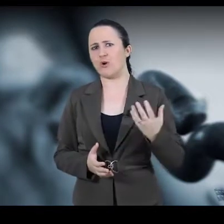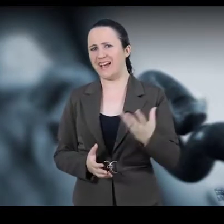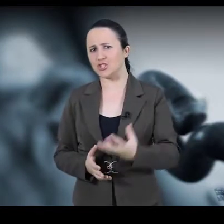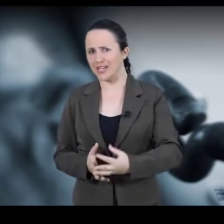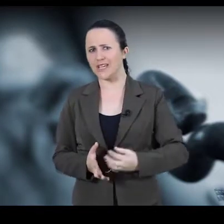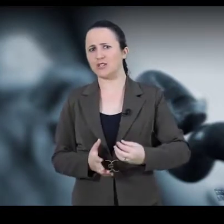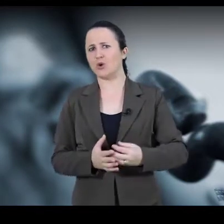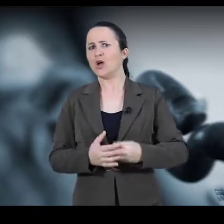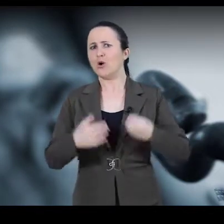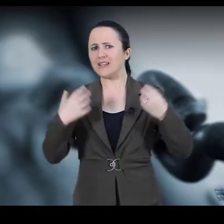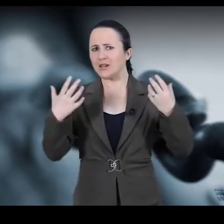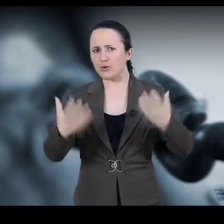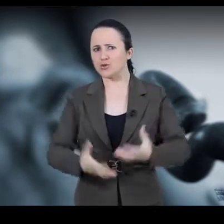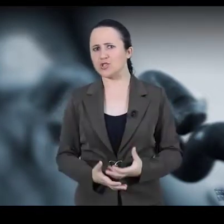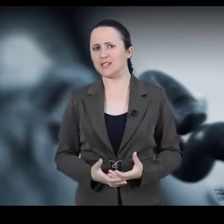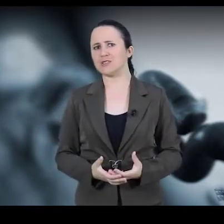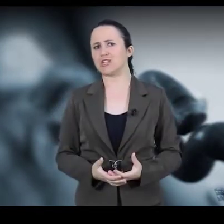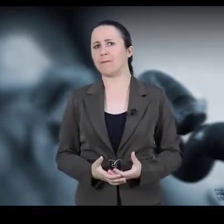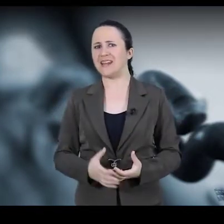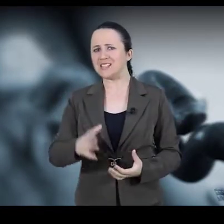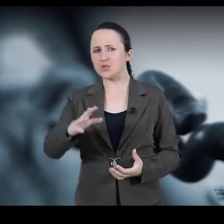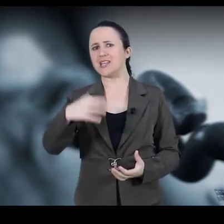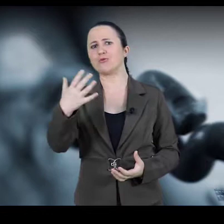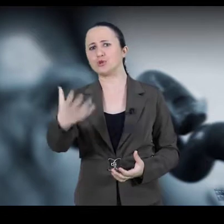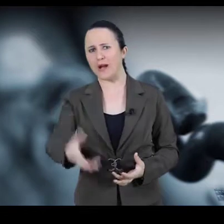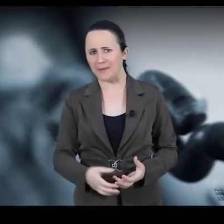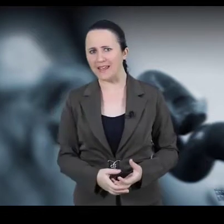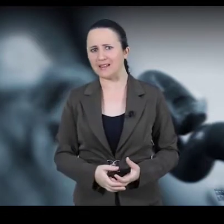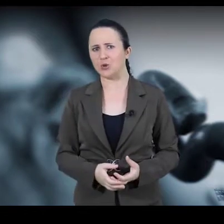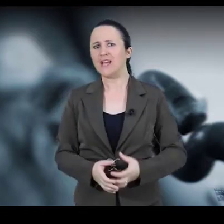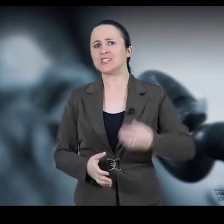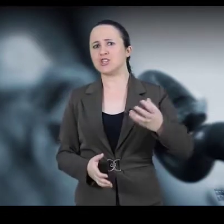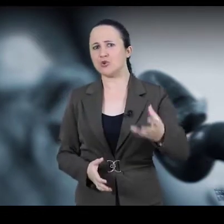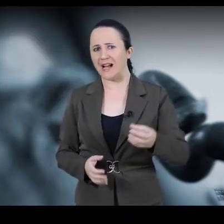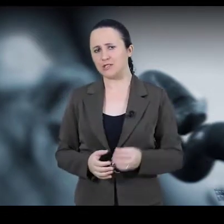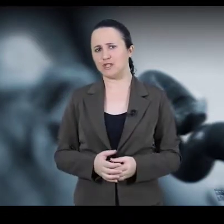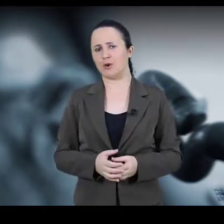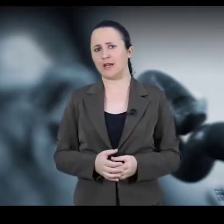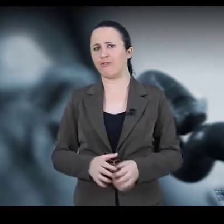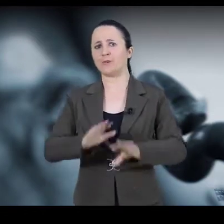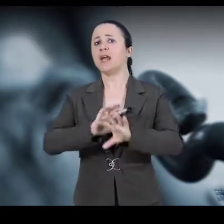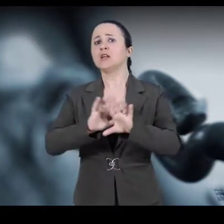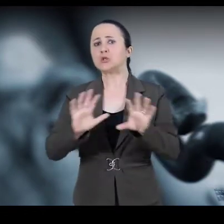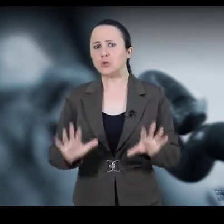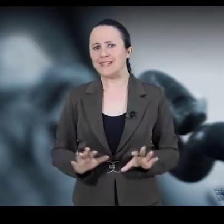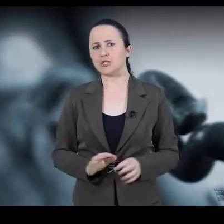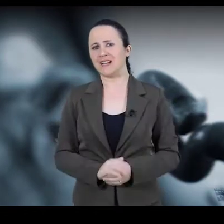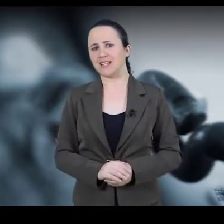qualquer jeito, ou então que o sujeito seja preso sem um julgamento, seja julgado de qualquer forma, tudo isso pretende